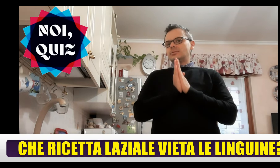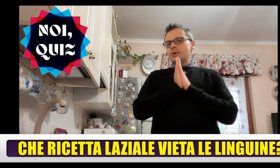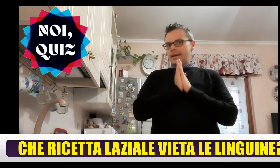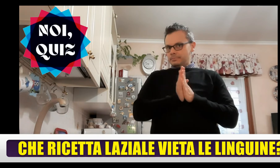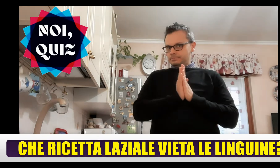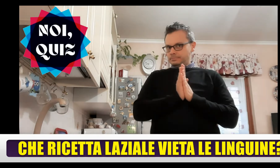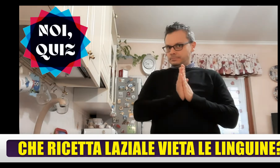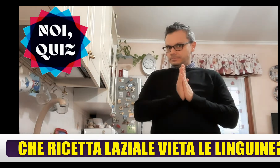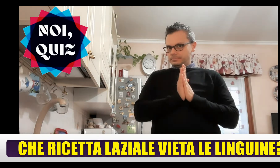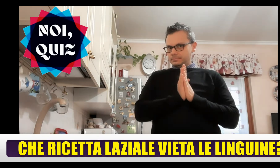è?